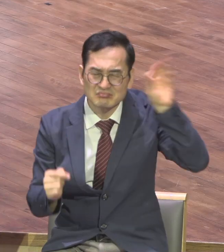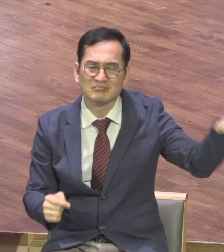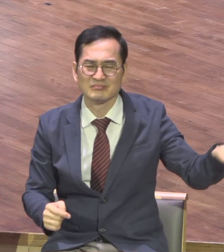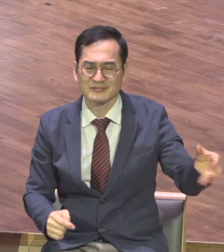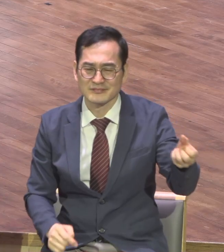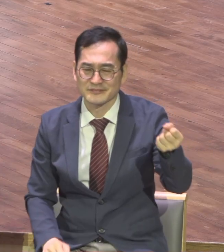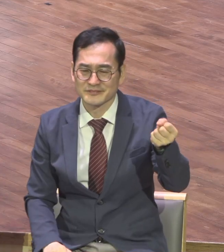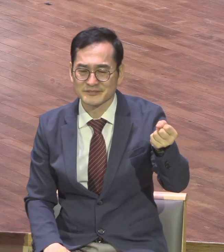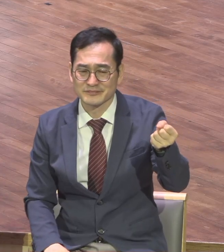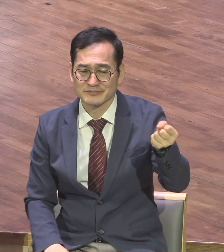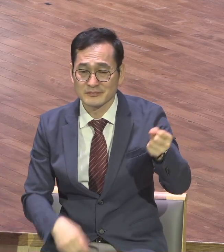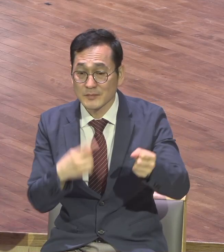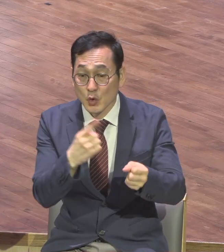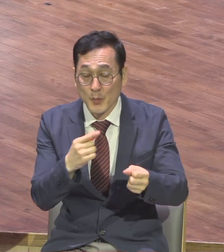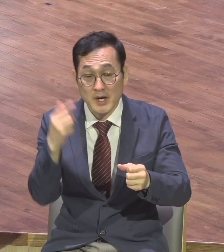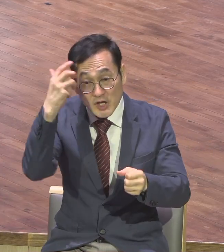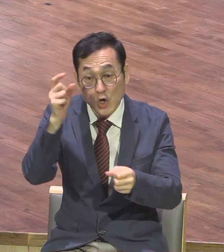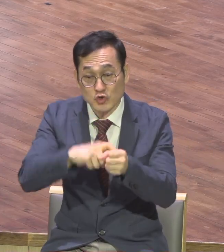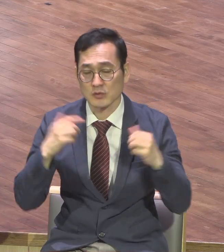자라가라.